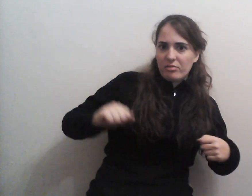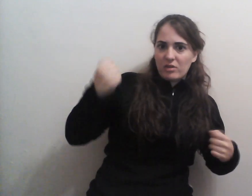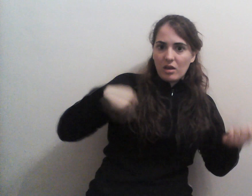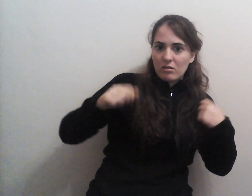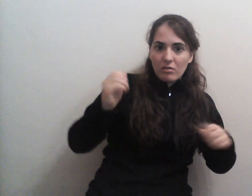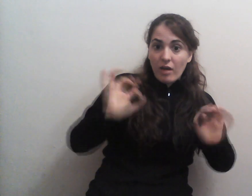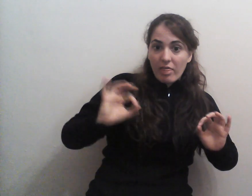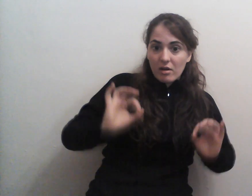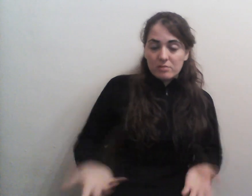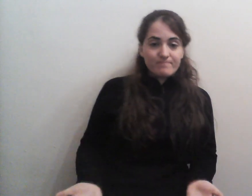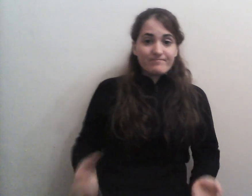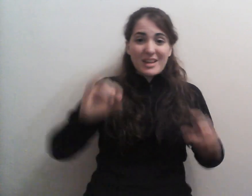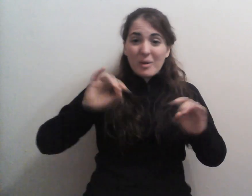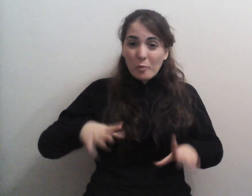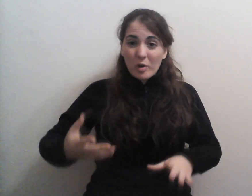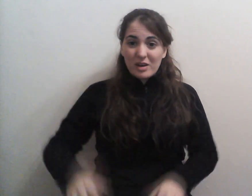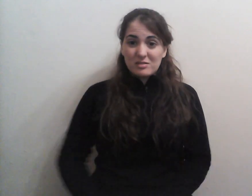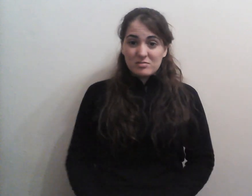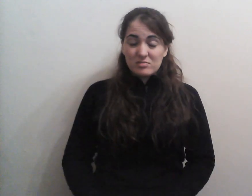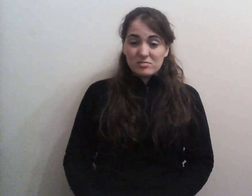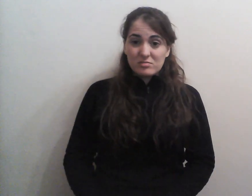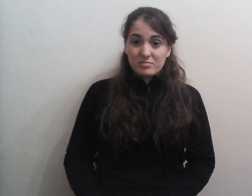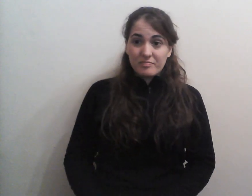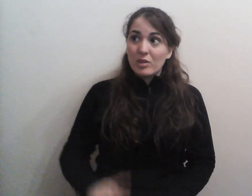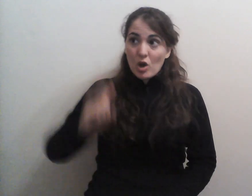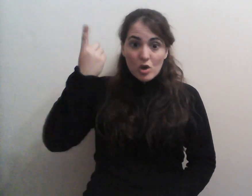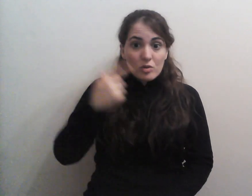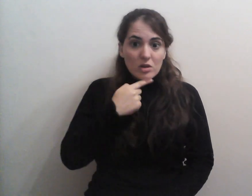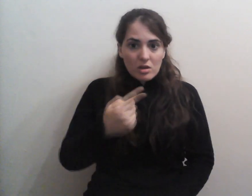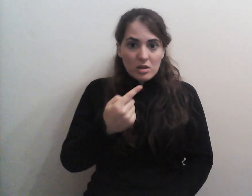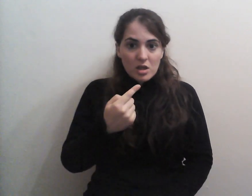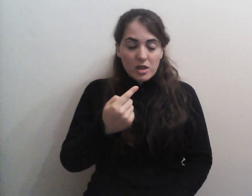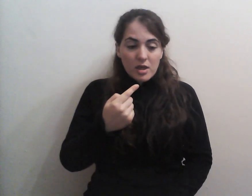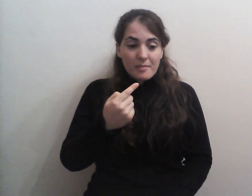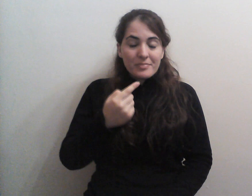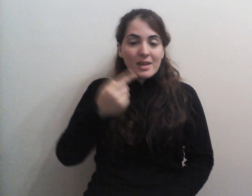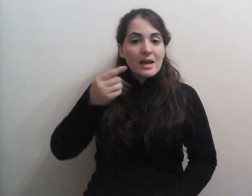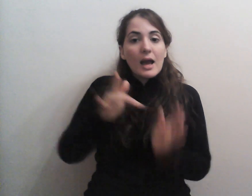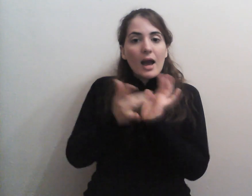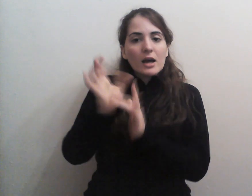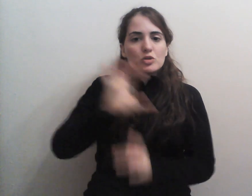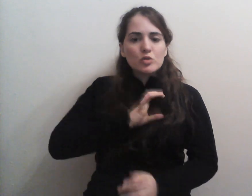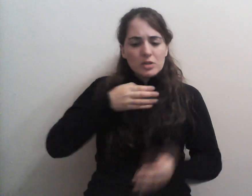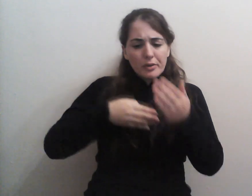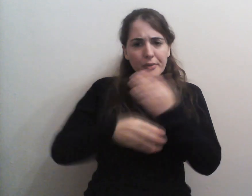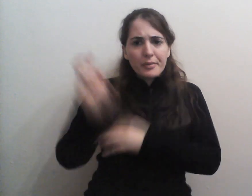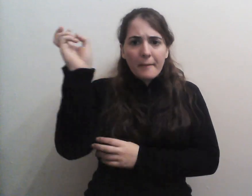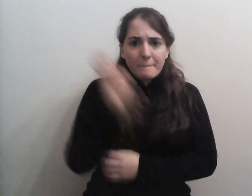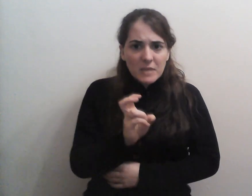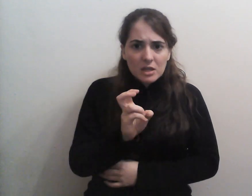Hombre, hallará fe en la tierra. O sea, siempre es un pueblo muy pequeño, un remanente, un pueblo selecto